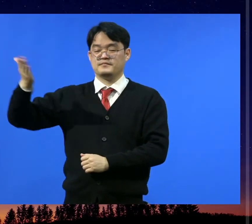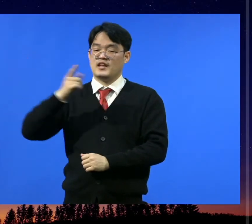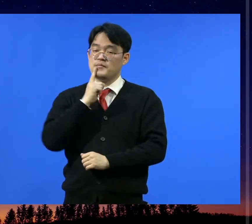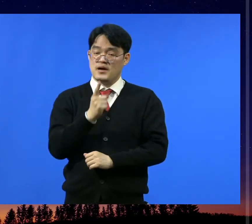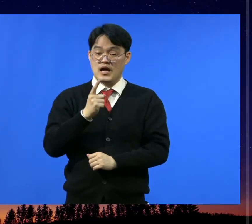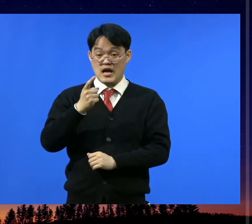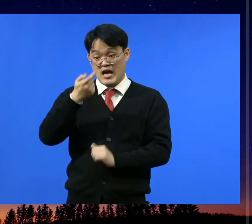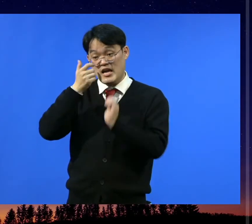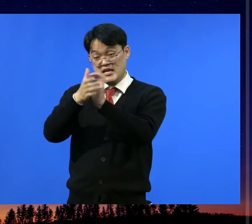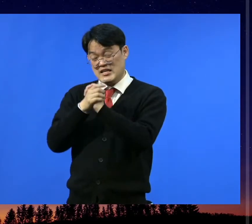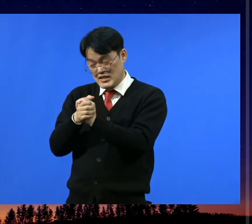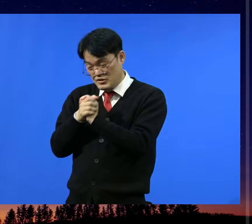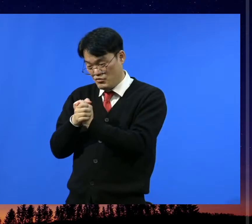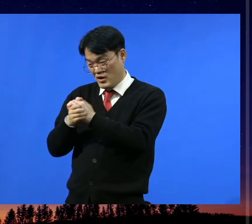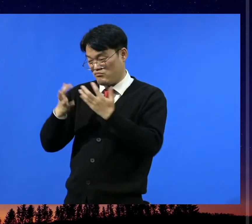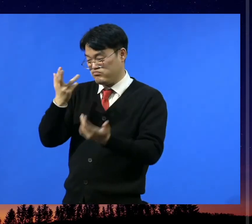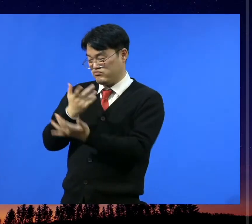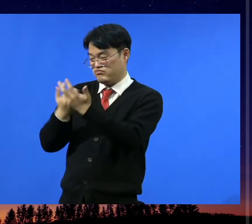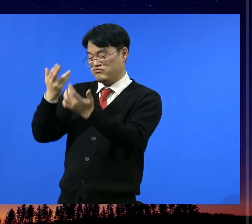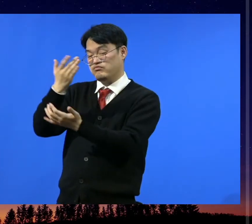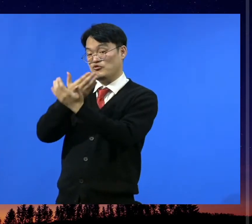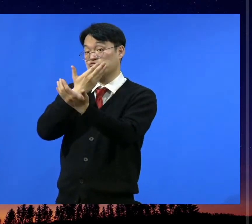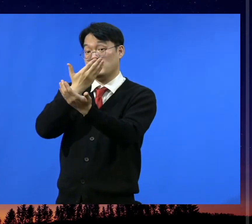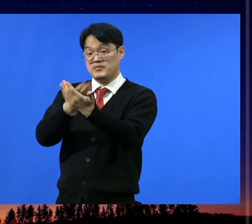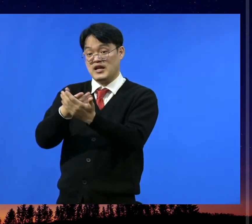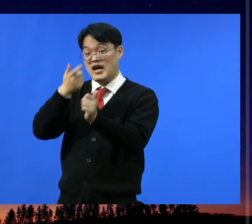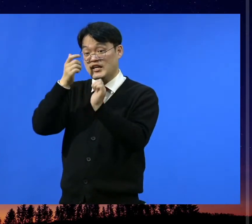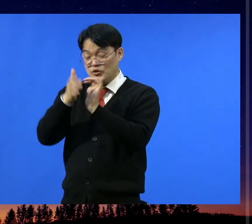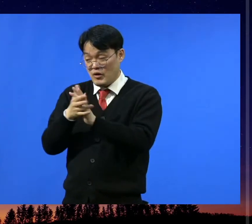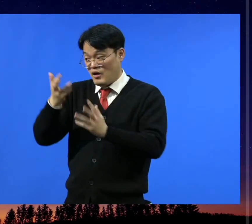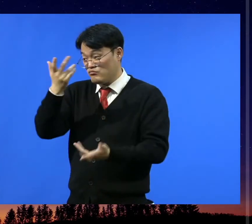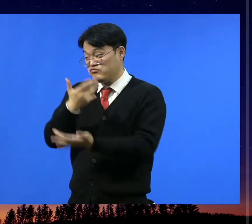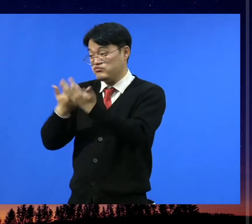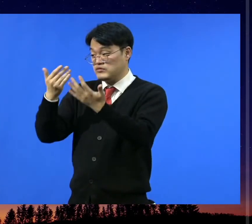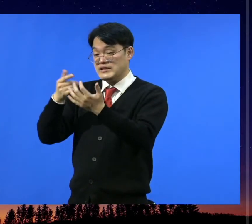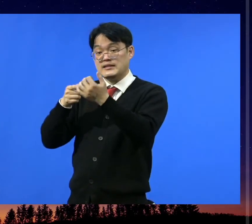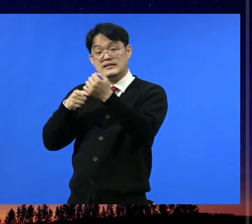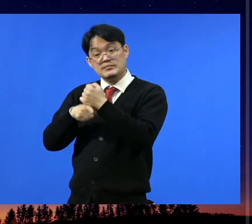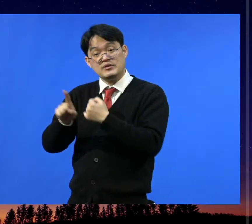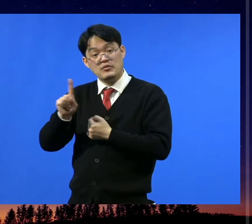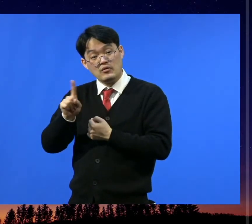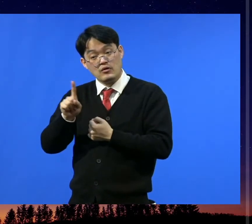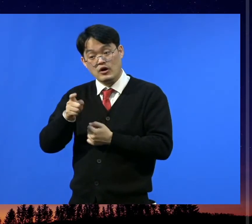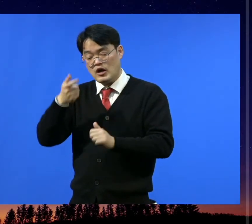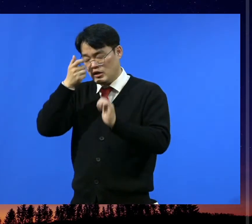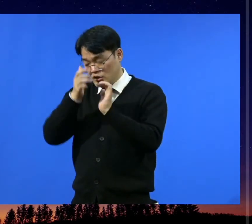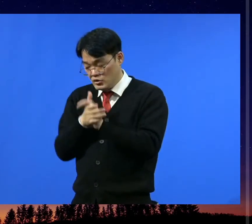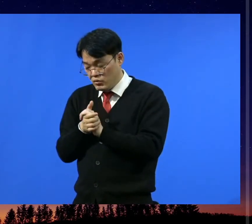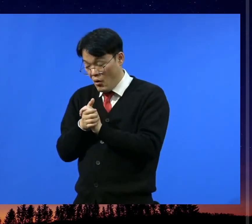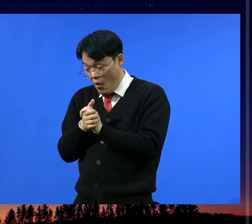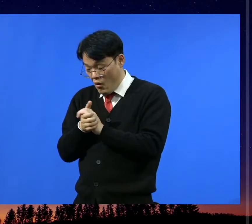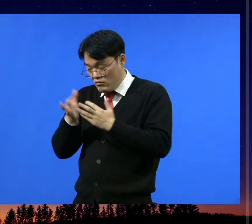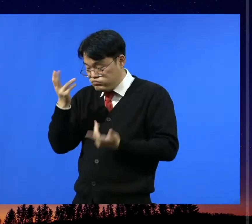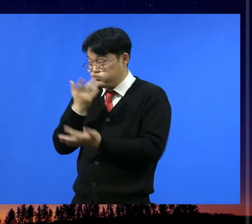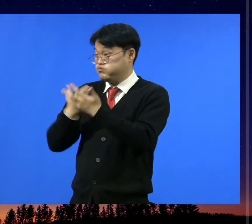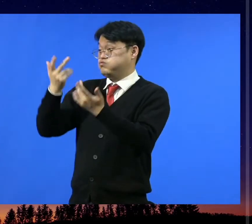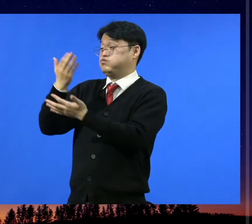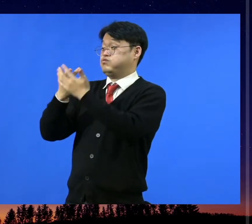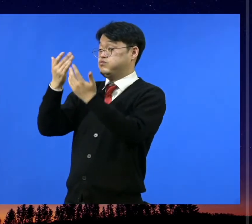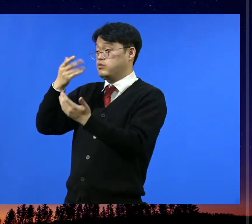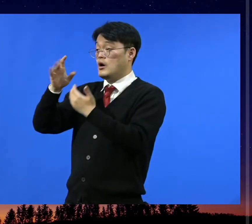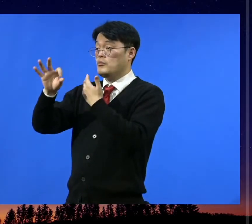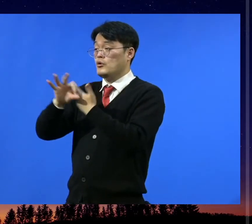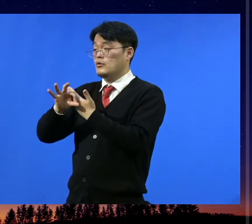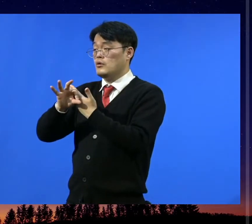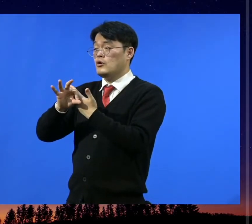기도에 불이라는 게 참 중요합니다. 여러분, 기도에 불이 붙었다 하는 느낌이 들어요? 그 불이 붙으면 내가 할 게 별로 없어요. 그냥